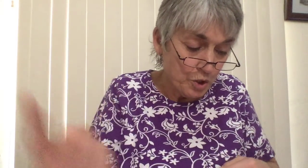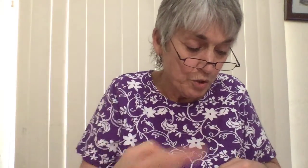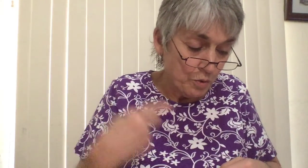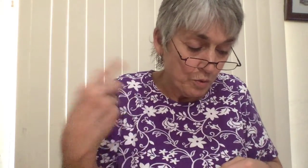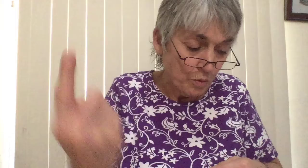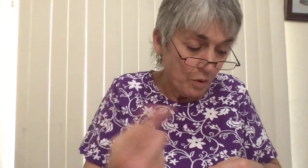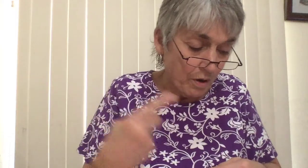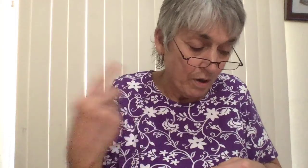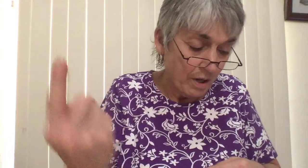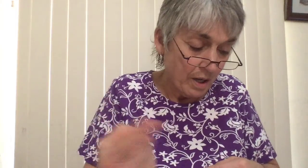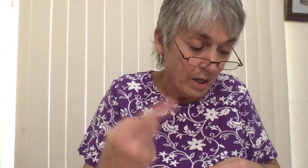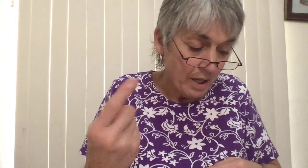toujours,